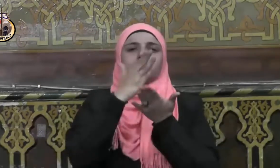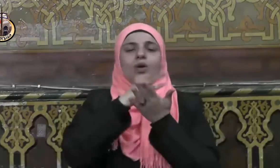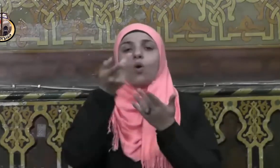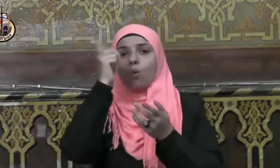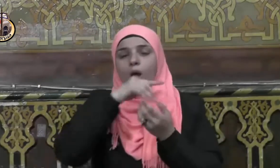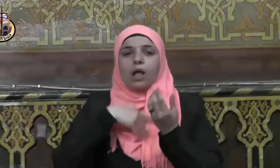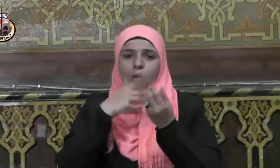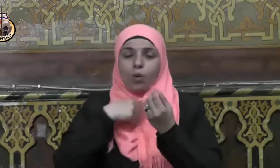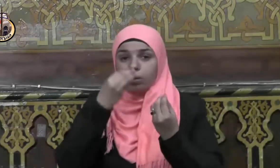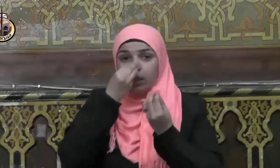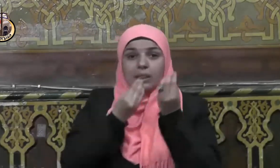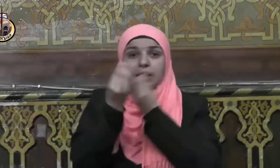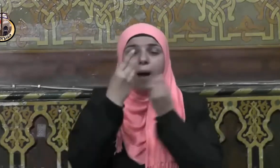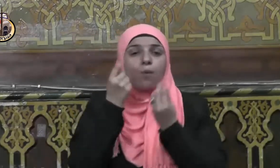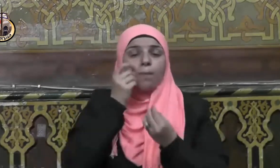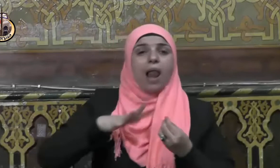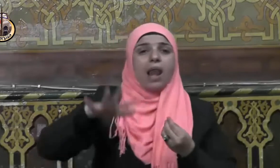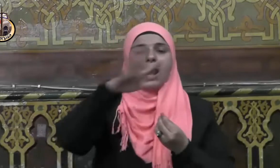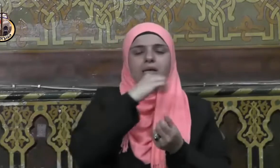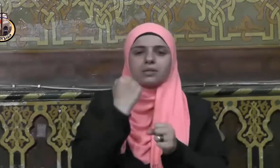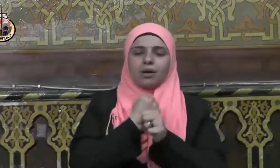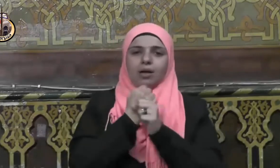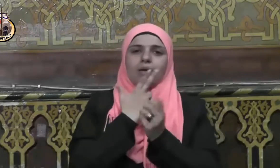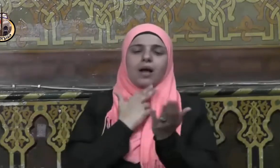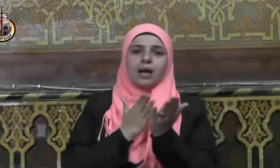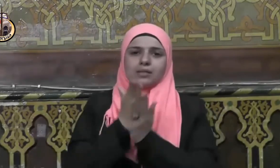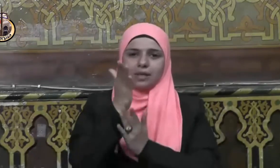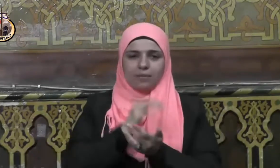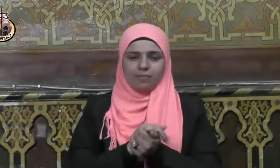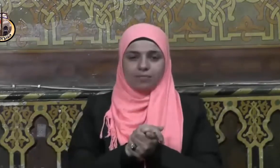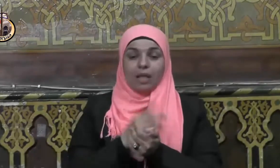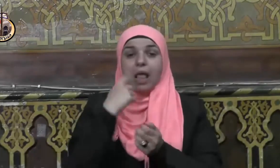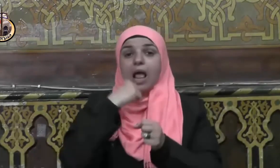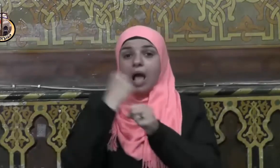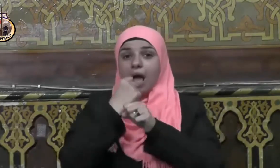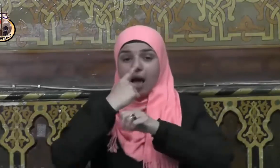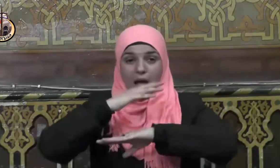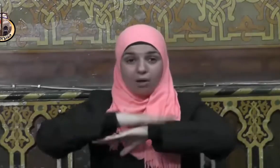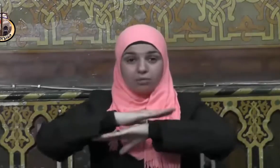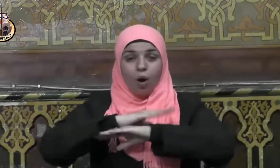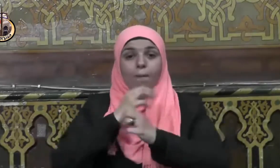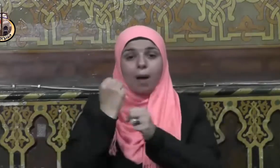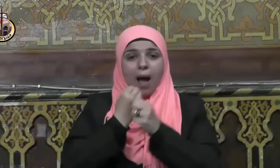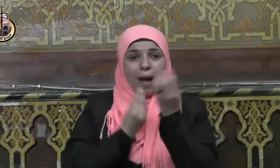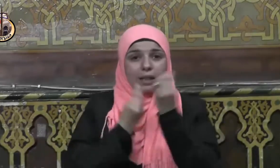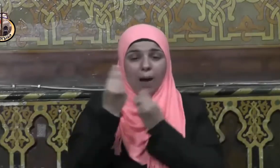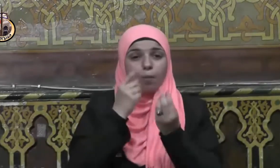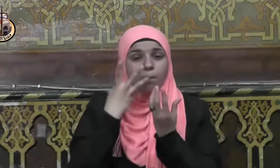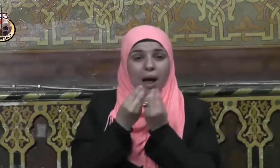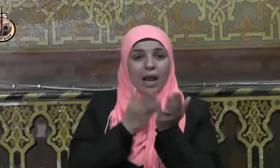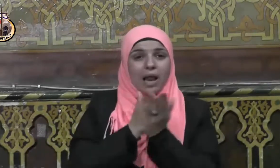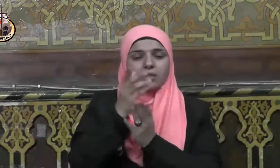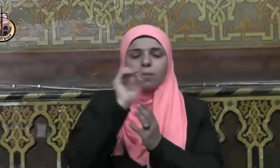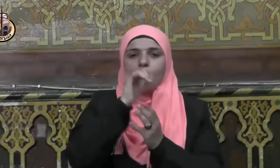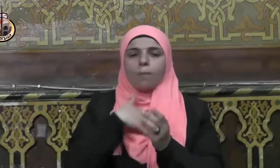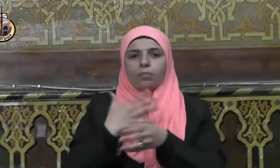الناس بخلق حسن. فحسن الخلق يحمل صاحبه على